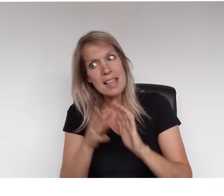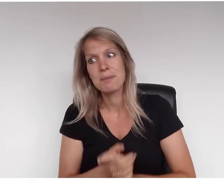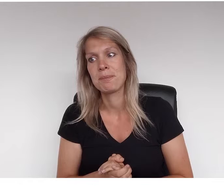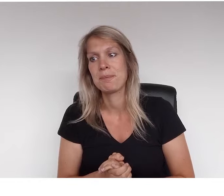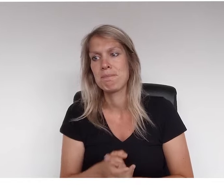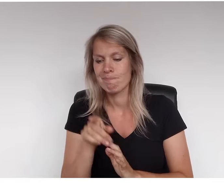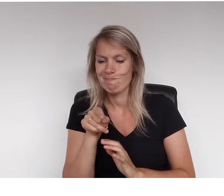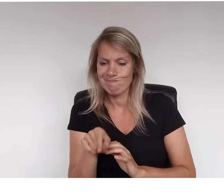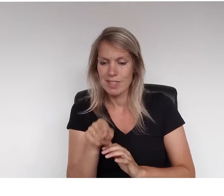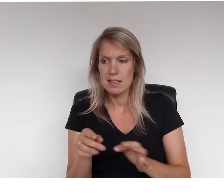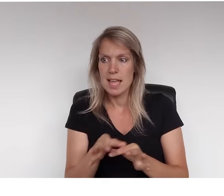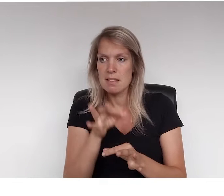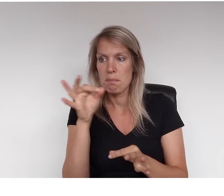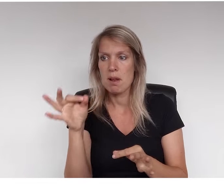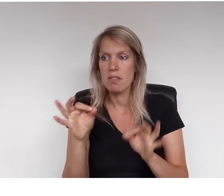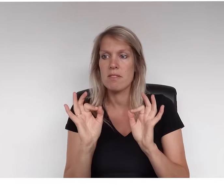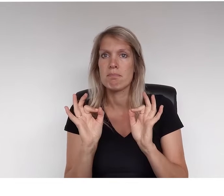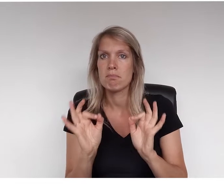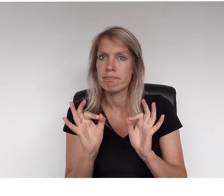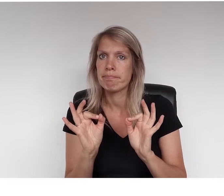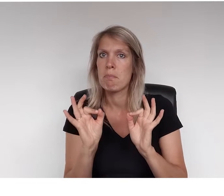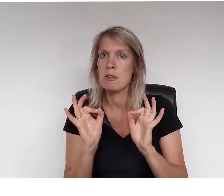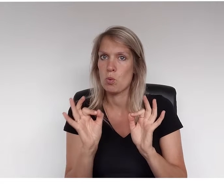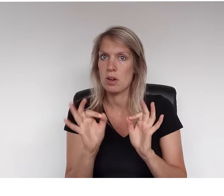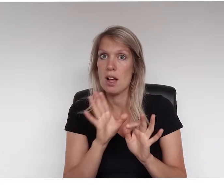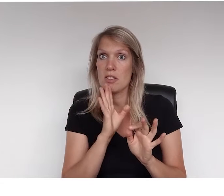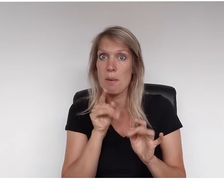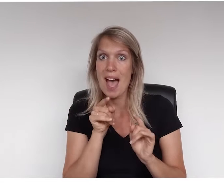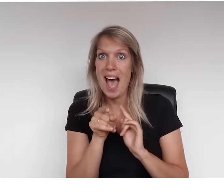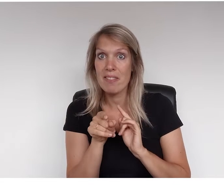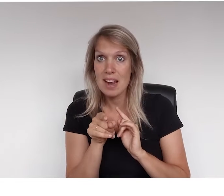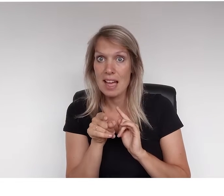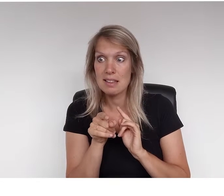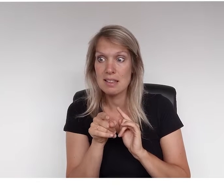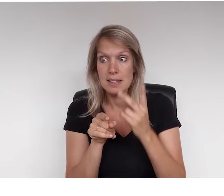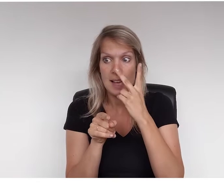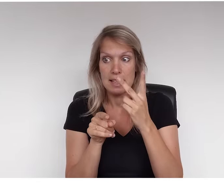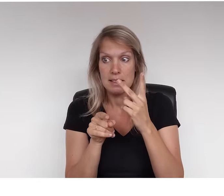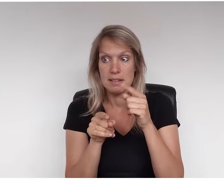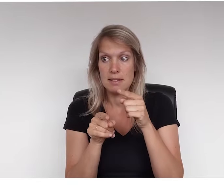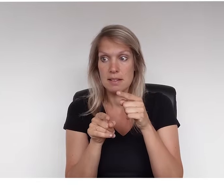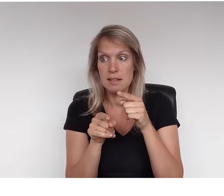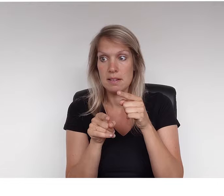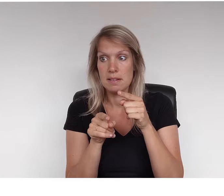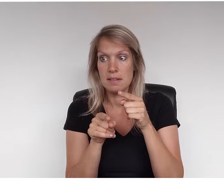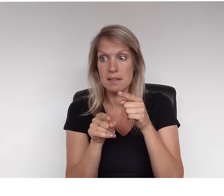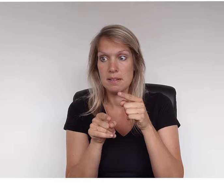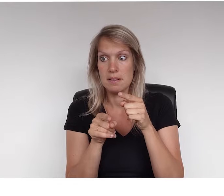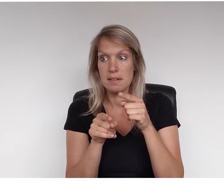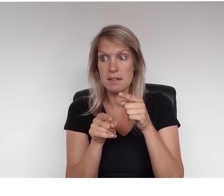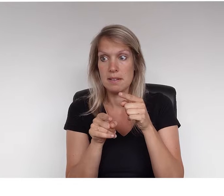Deze plant is heel bijzonder. Want als ik die aanraak, kijk maar eens wat er gebeurt.